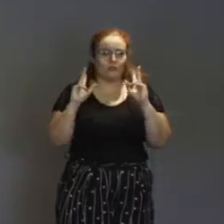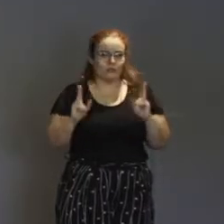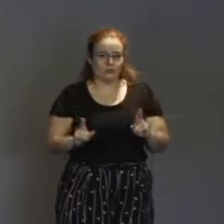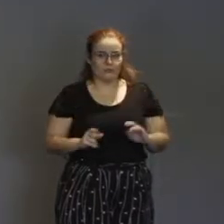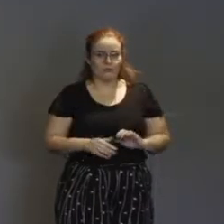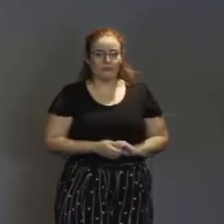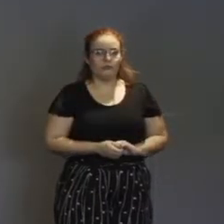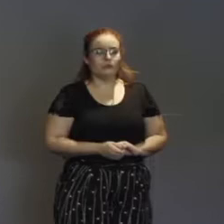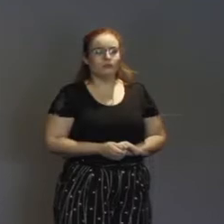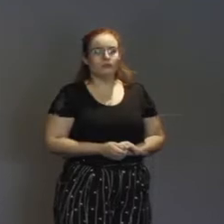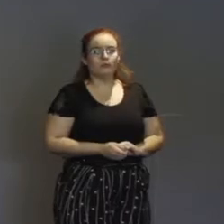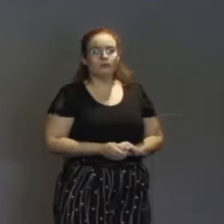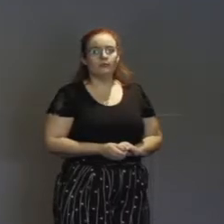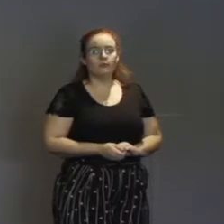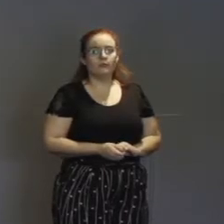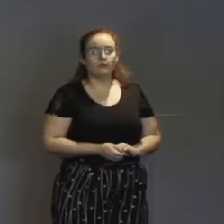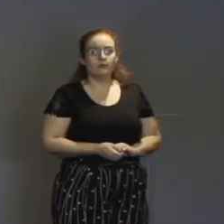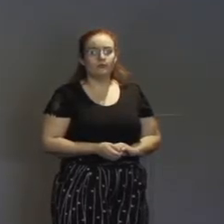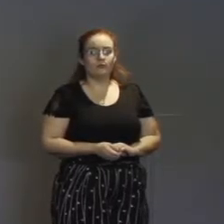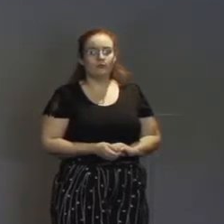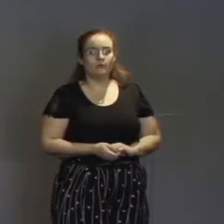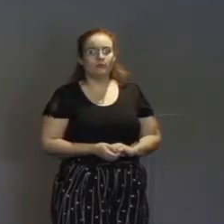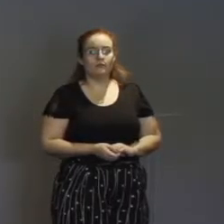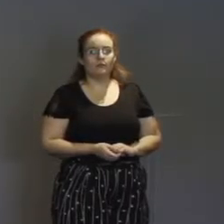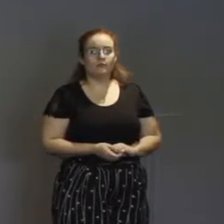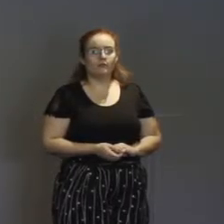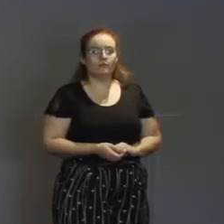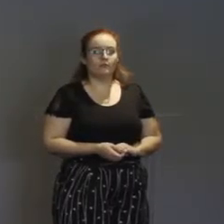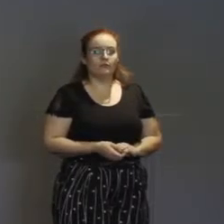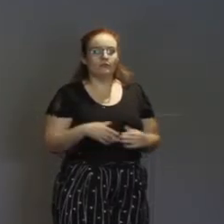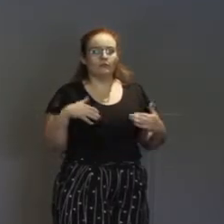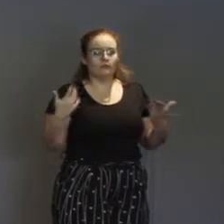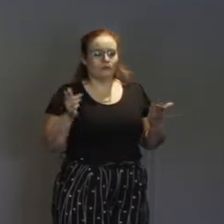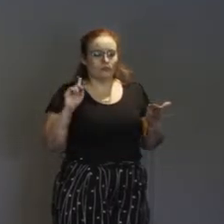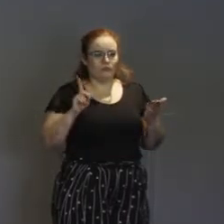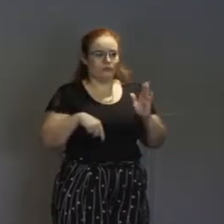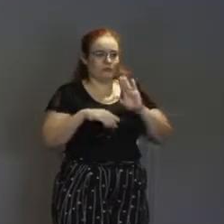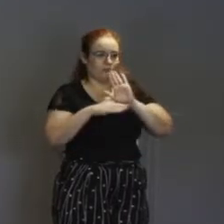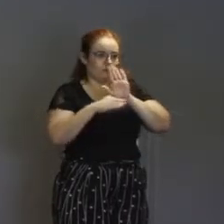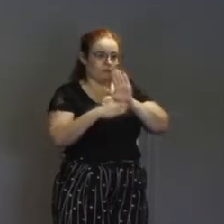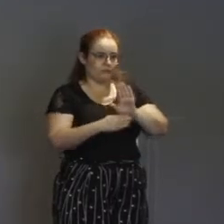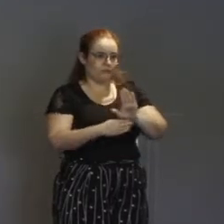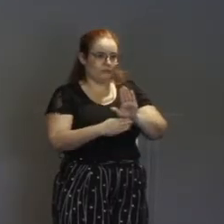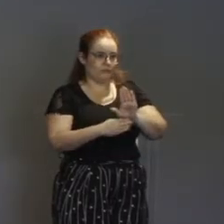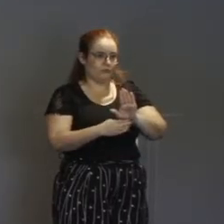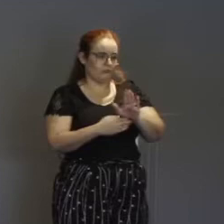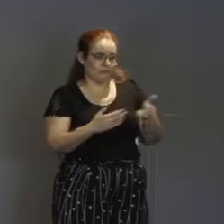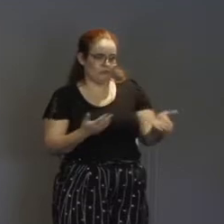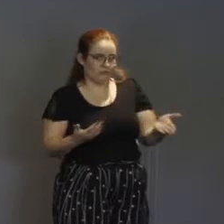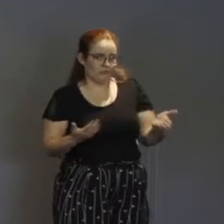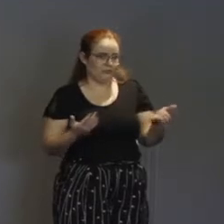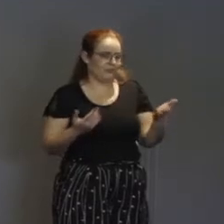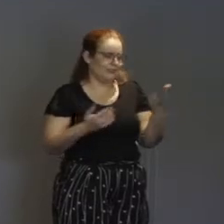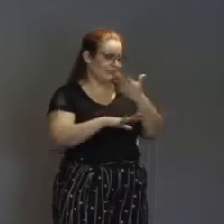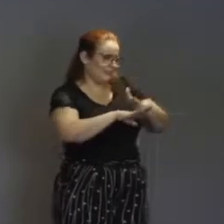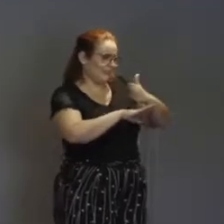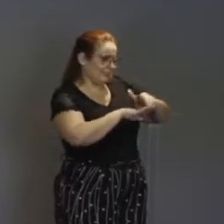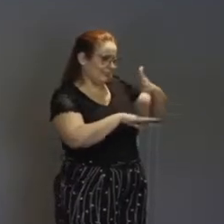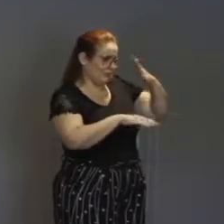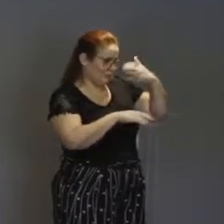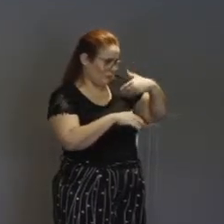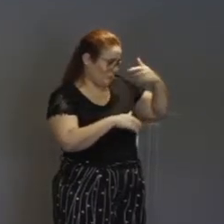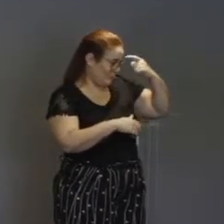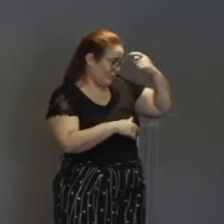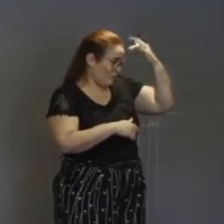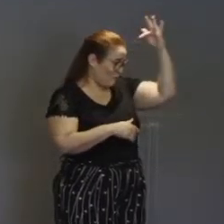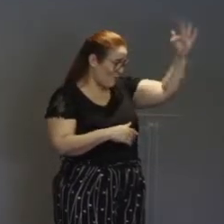andamento? Que seja uma cooperação... Exercício de futurologia? Não, eu quero... sei. Por que a gente não consegue